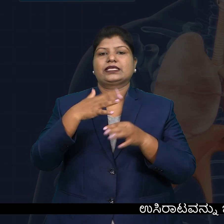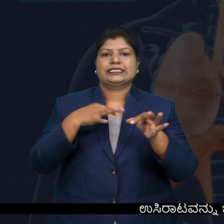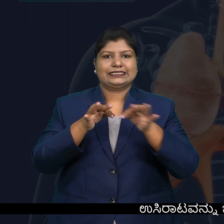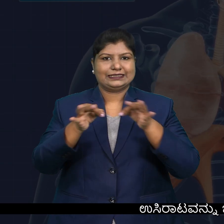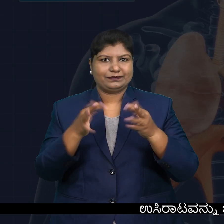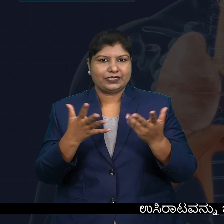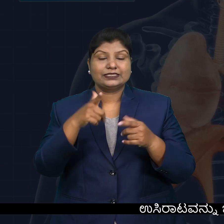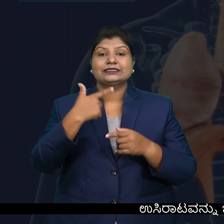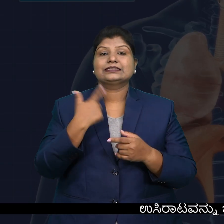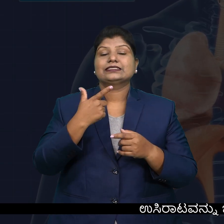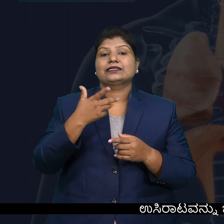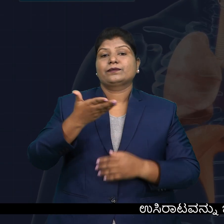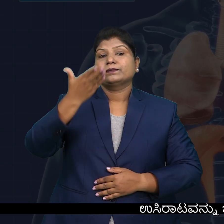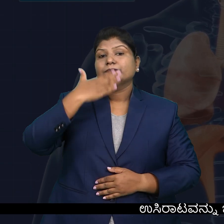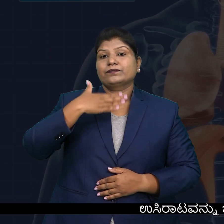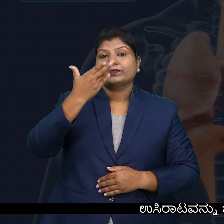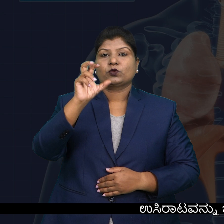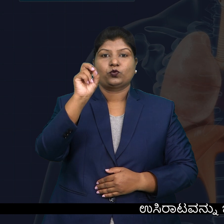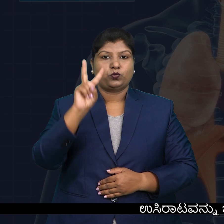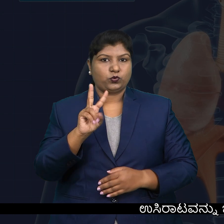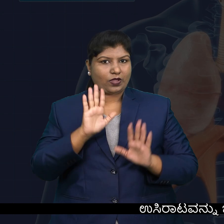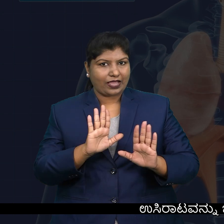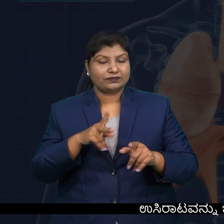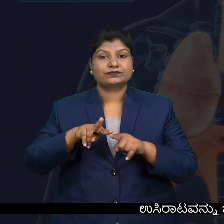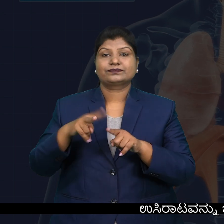ಉಸಿರಾಟವನ್ನು ಚೆನ್ನಾಗಿ ವಿವರಿಸಿದ್ದೀರಿ.